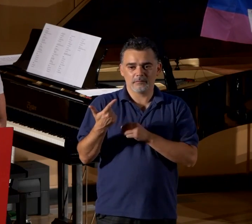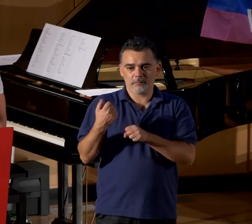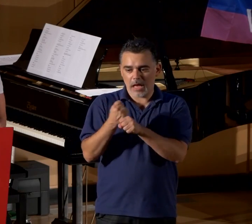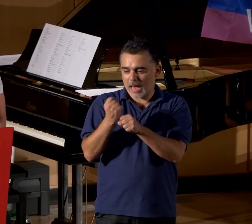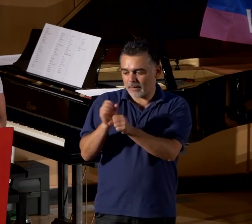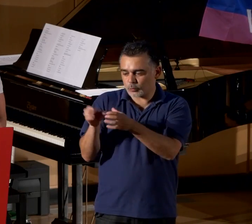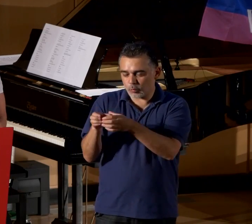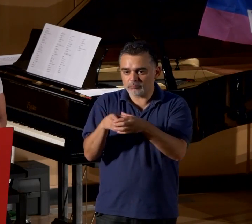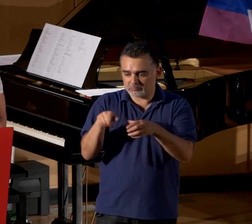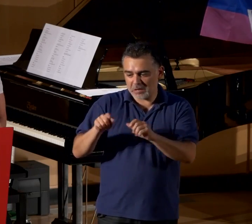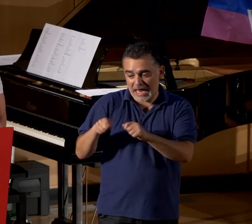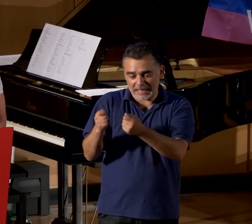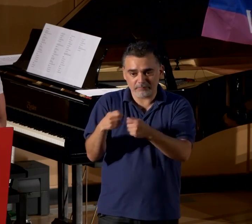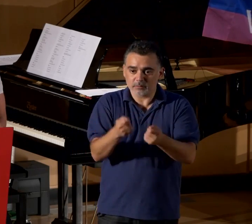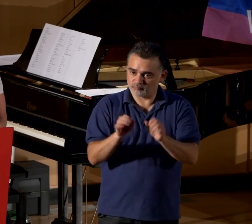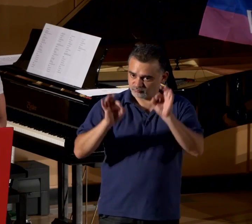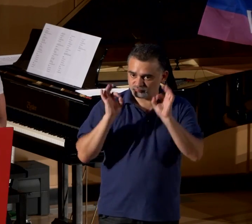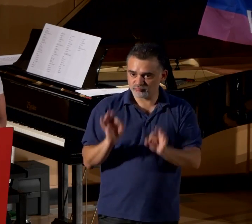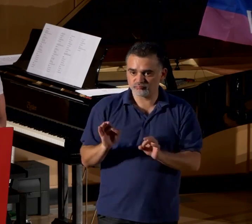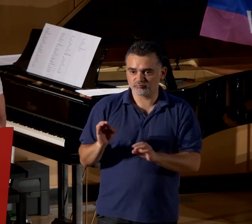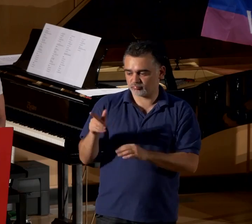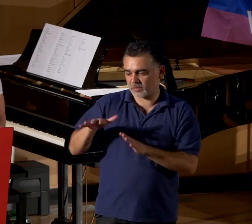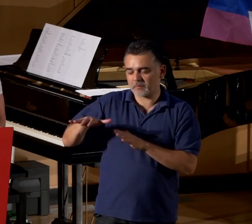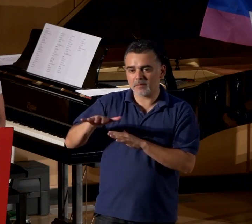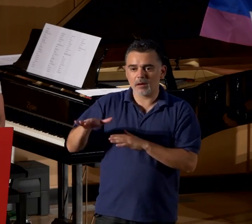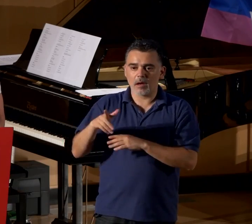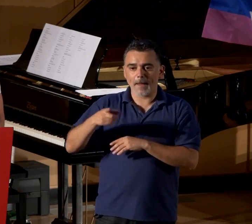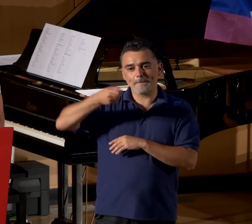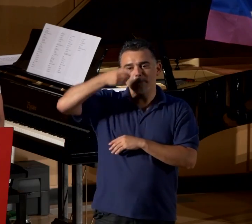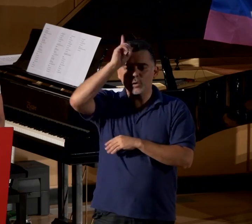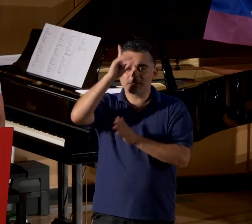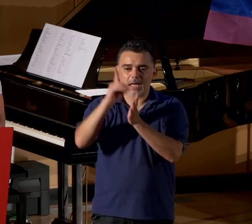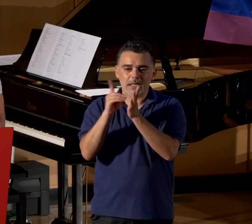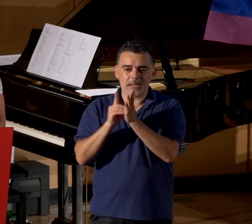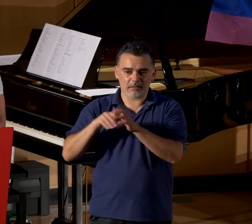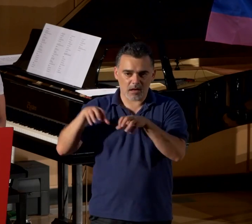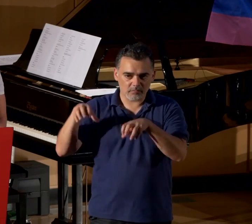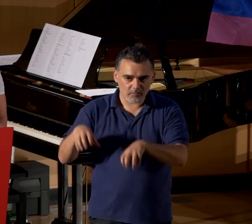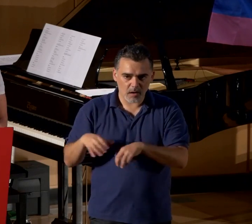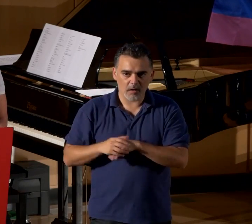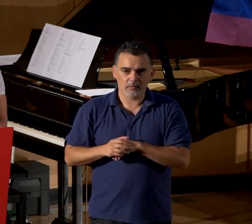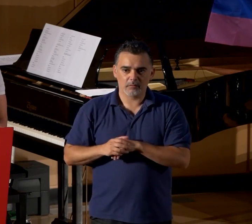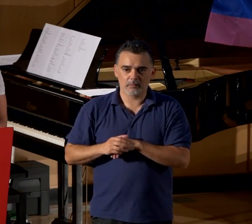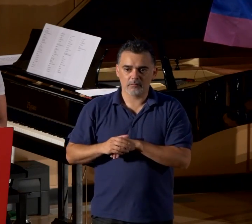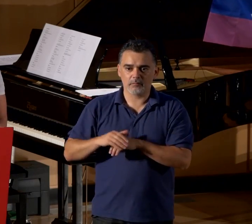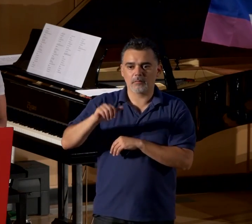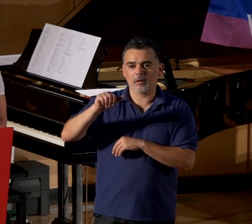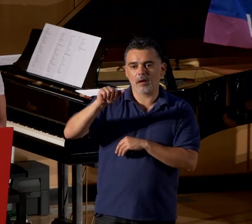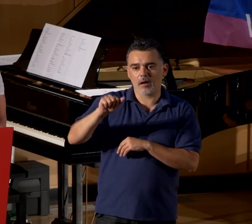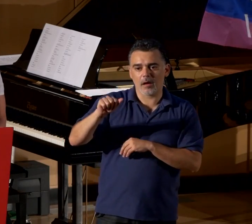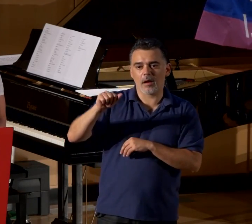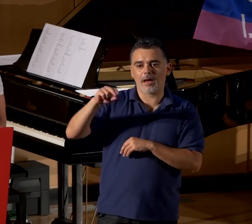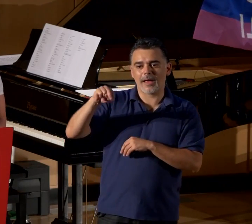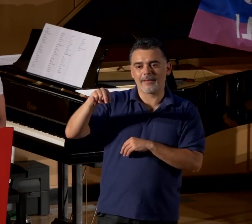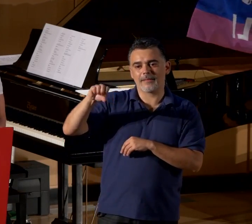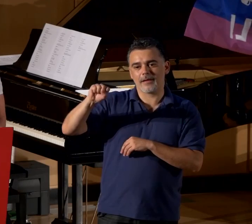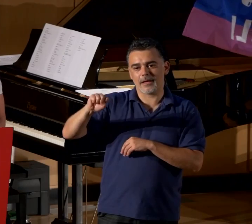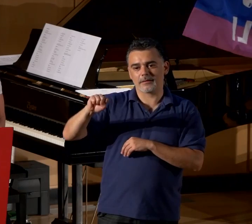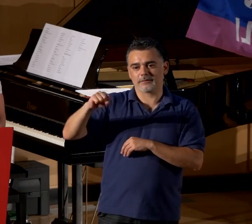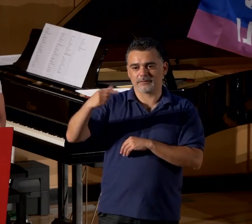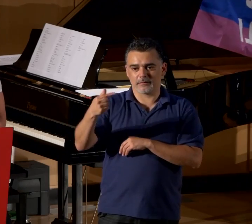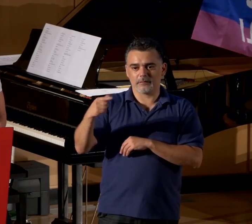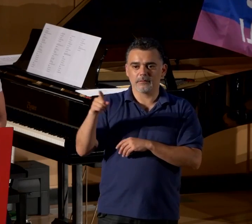Ergebnisse geliefert. Das eine ist zum Beispiel der Bereich polizeiliche Datenbanken, also mit dem Symbol ANST. ANST ist vermutlich den